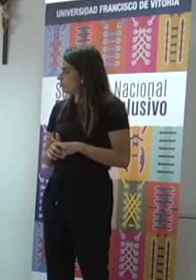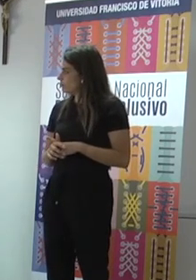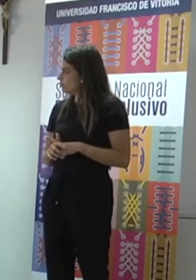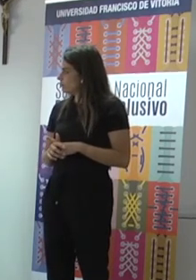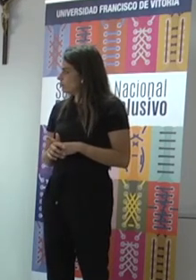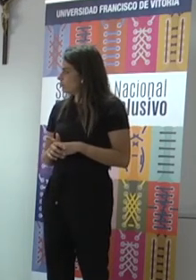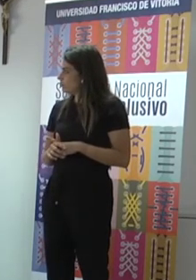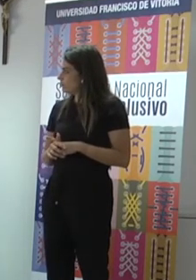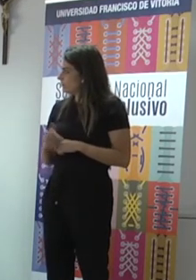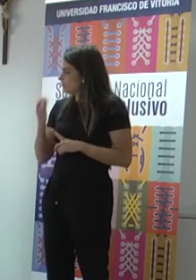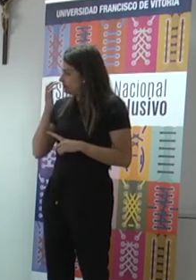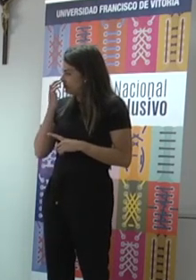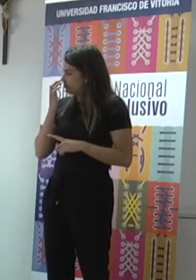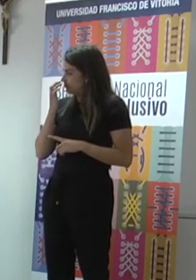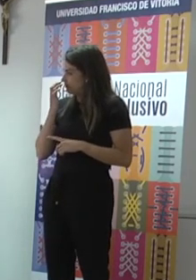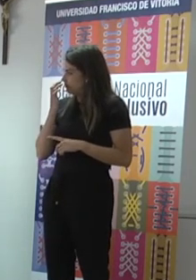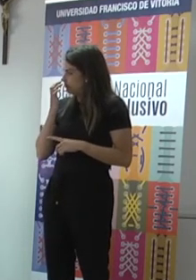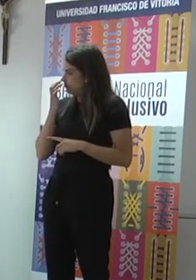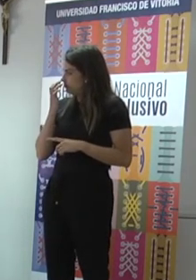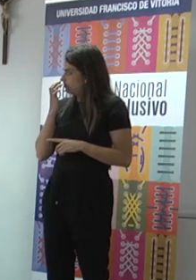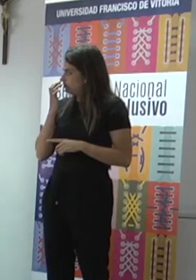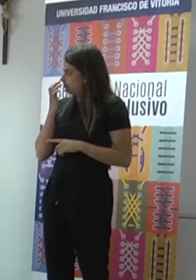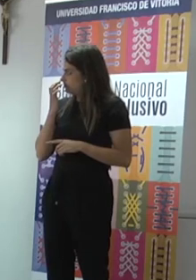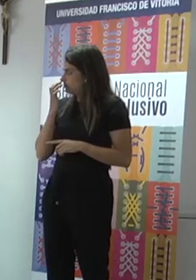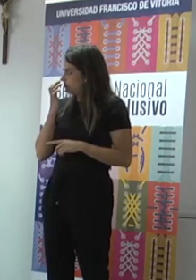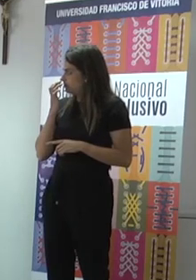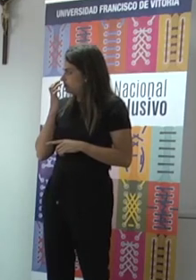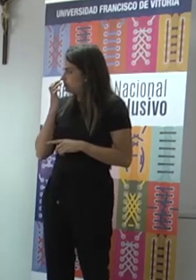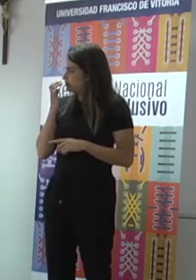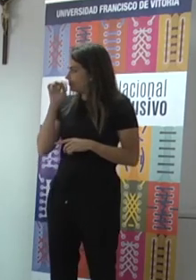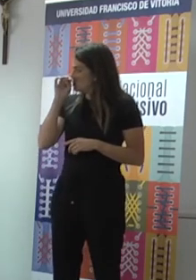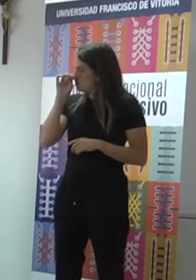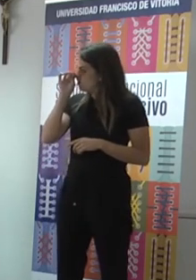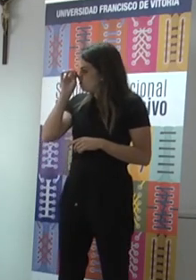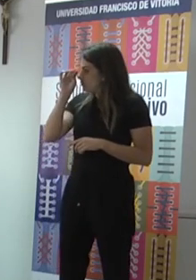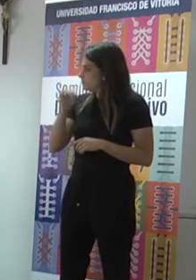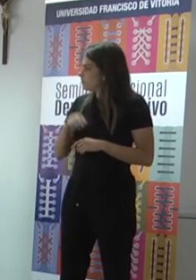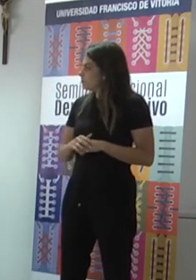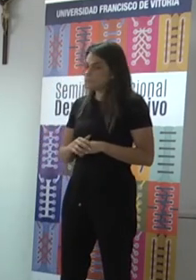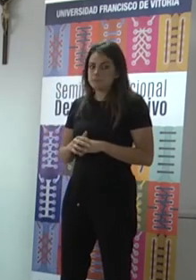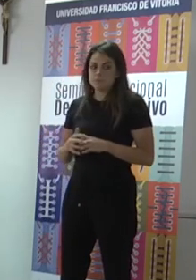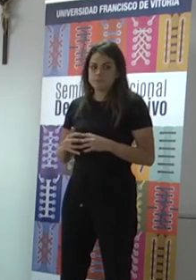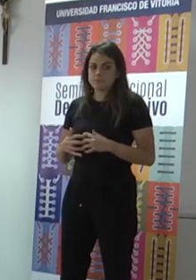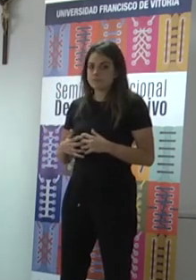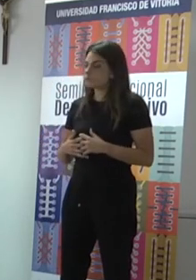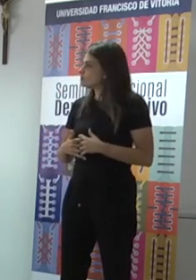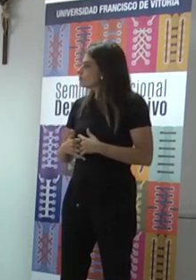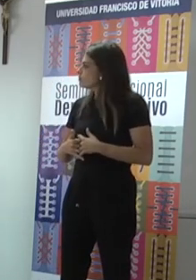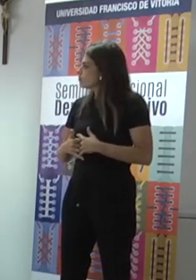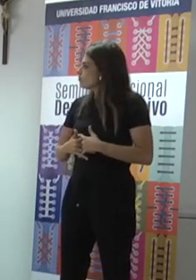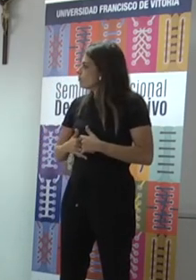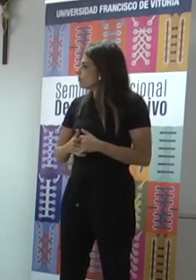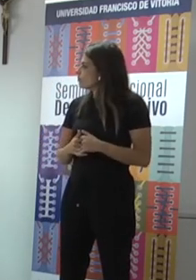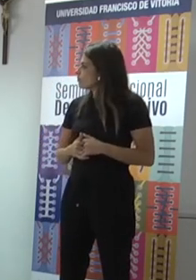Porque ahí se ve esto, pero... Vale, ¿y si hago así? Vale, perfecto. Vamos a ver si es este o si es el otro.